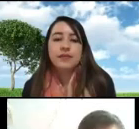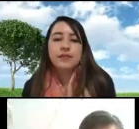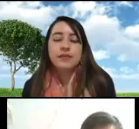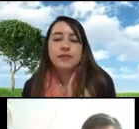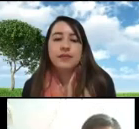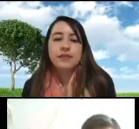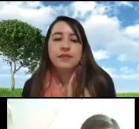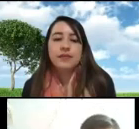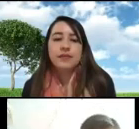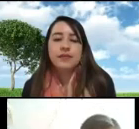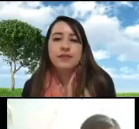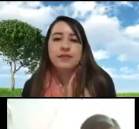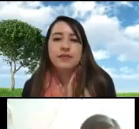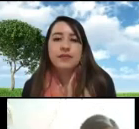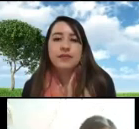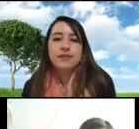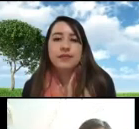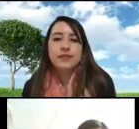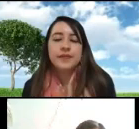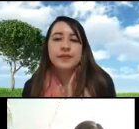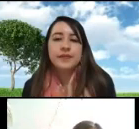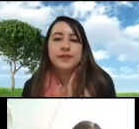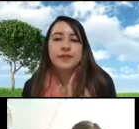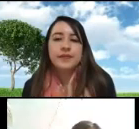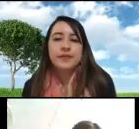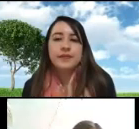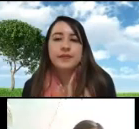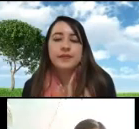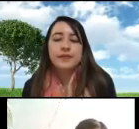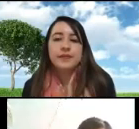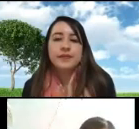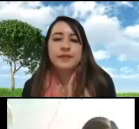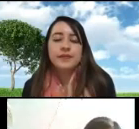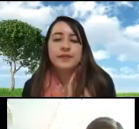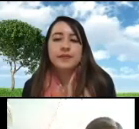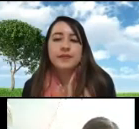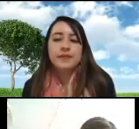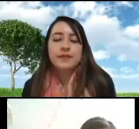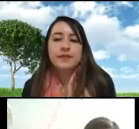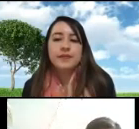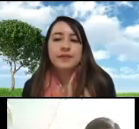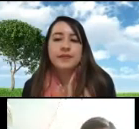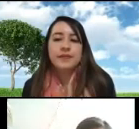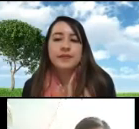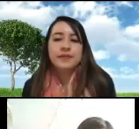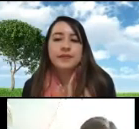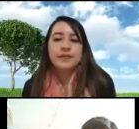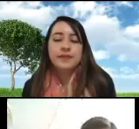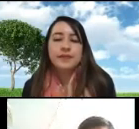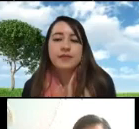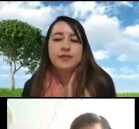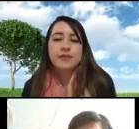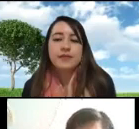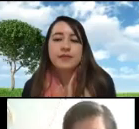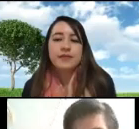y hojas siempre verdes. La sabana presenta estaciones secas y húmedas. La podemos encontrar en África, América del